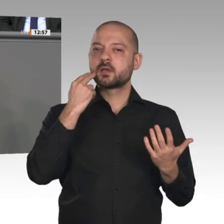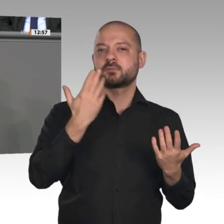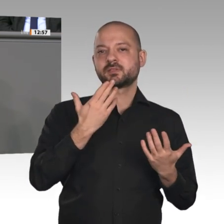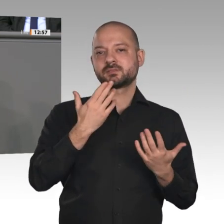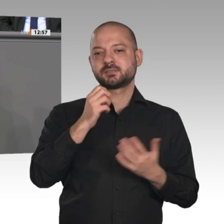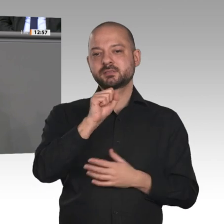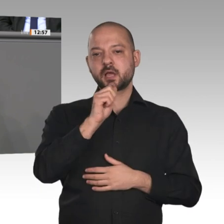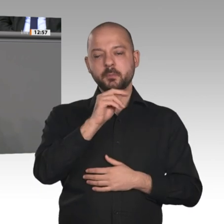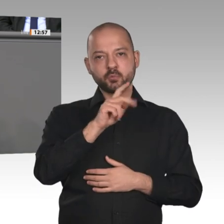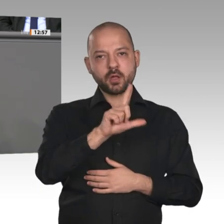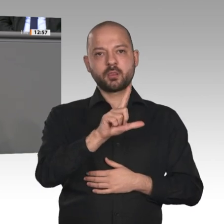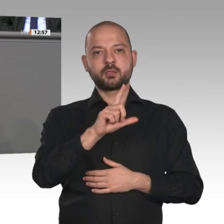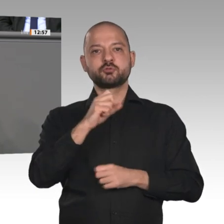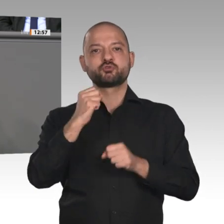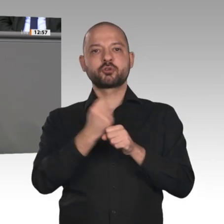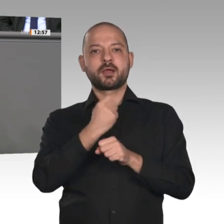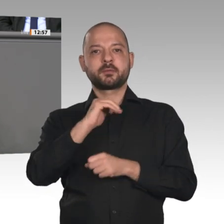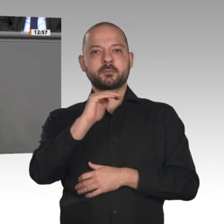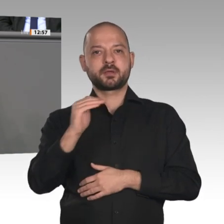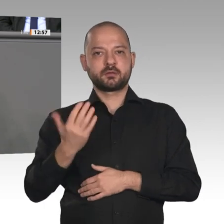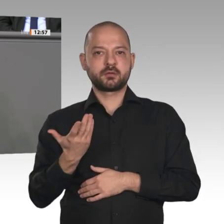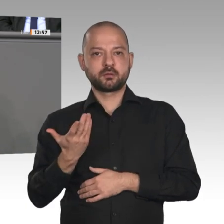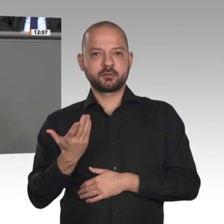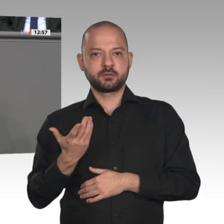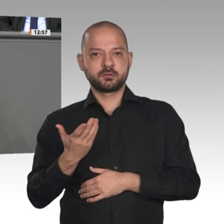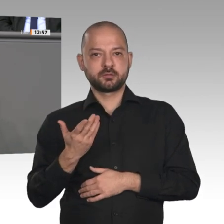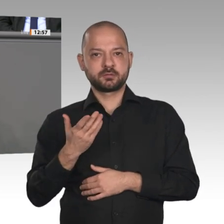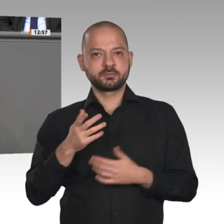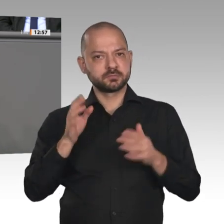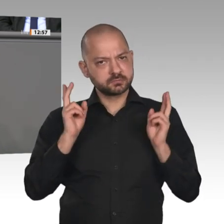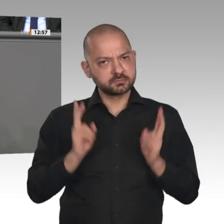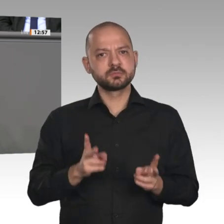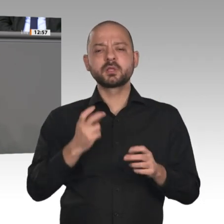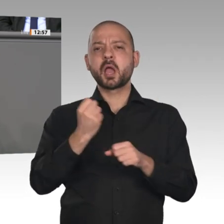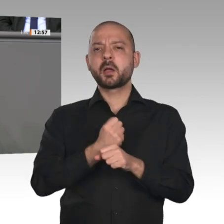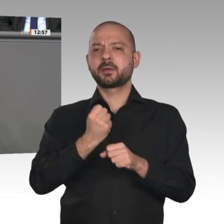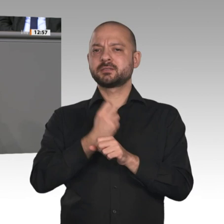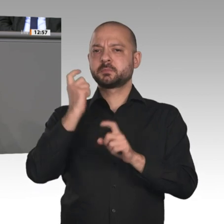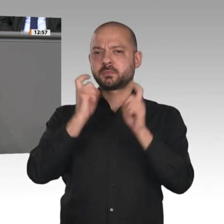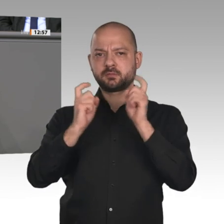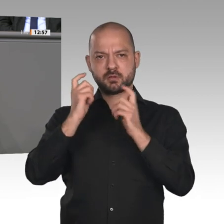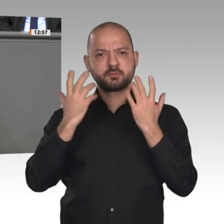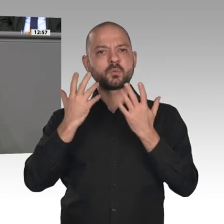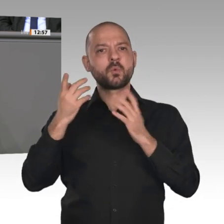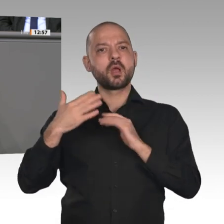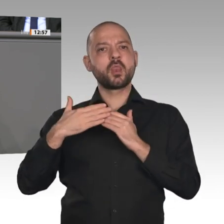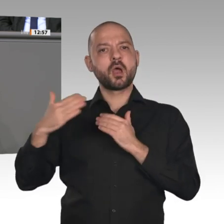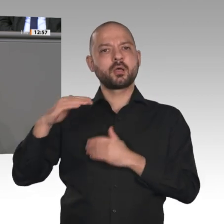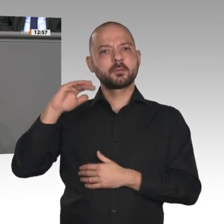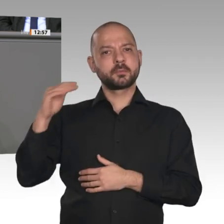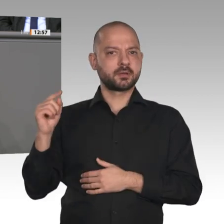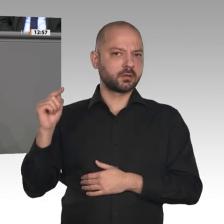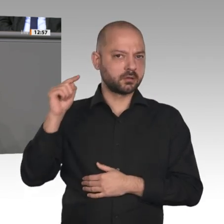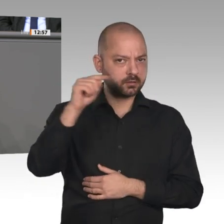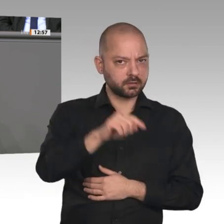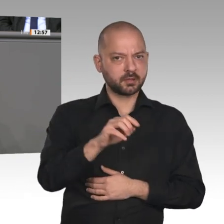aus Langenberg nach Elberfeld. 12 Kinder hatte er. Er war kein Intellektueller und